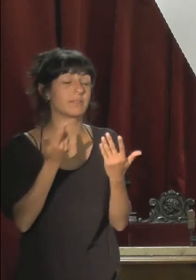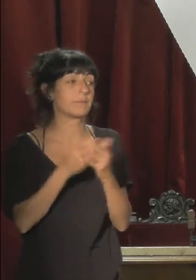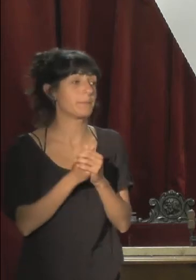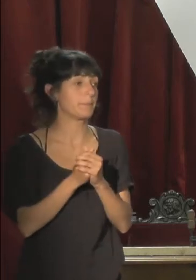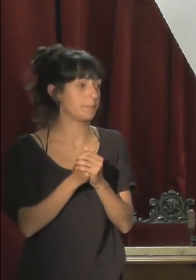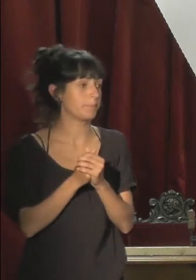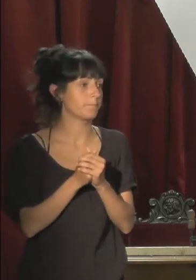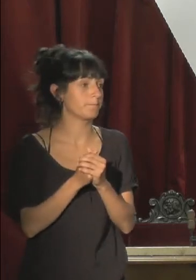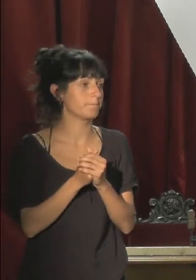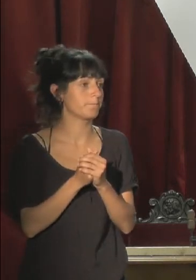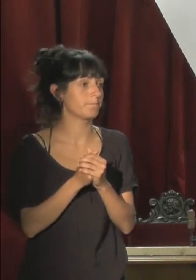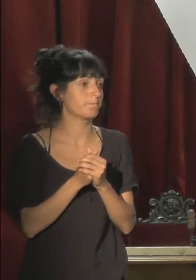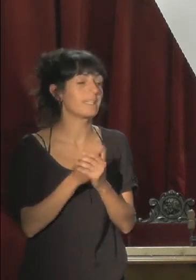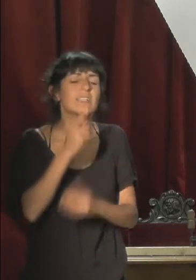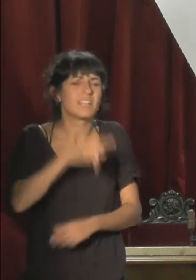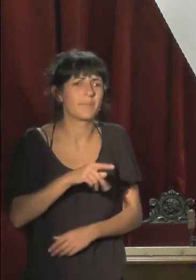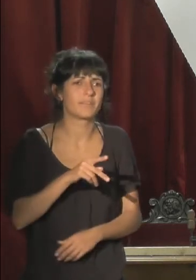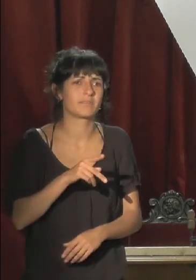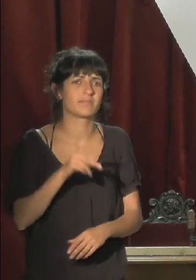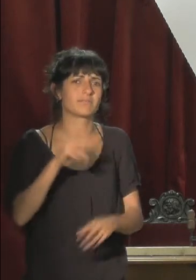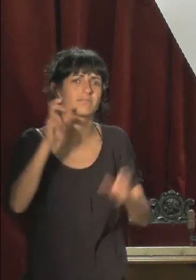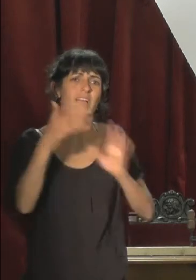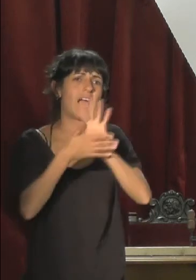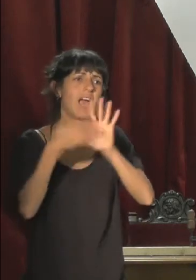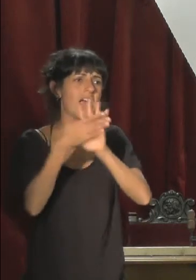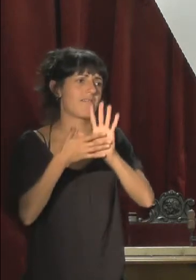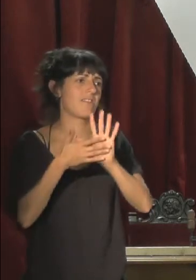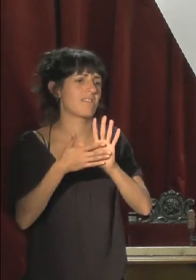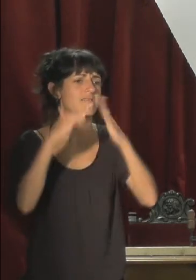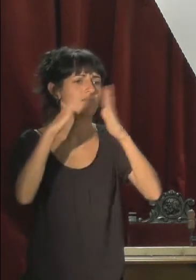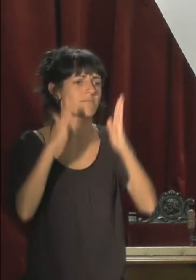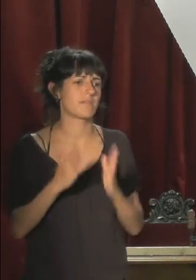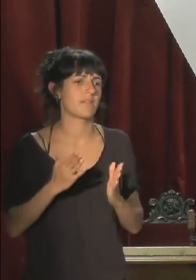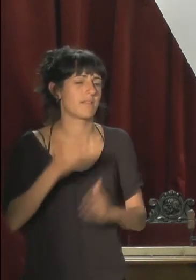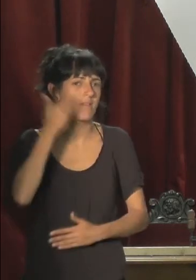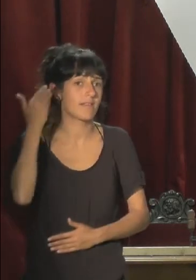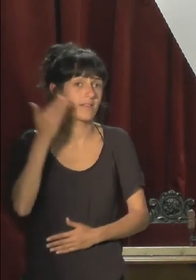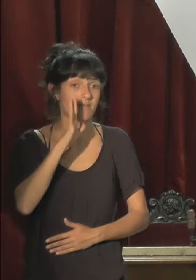E dereito a unha vivenda digna que non se cumpre.